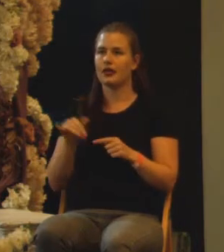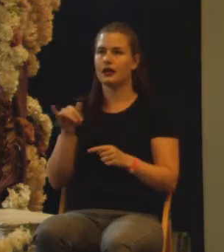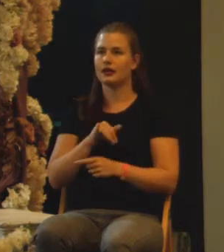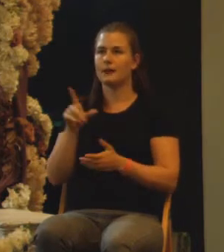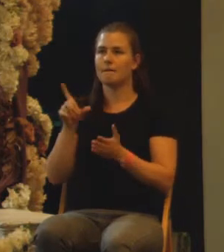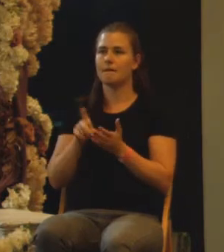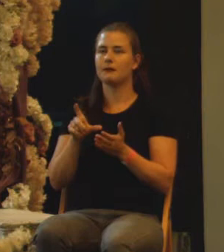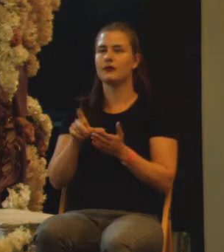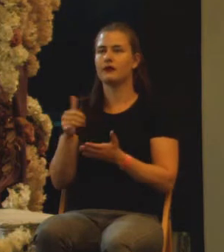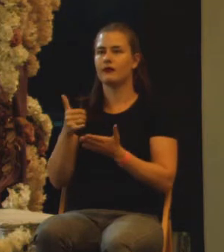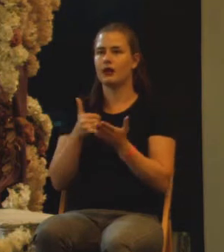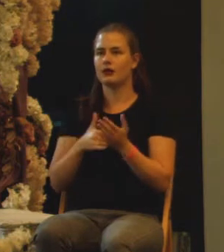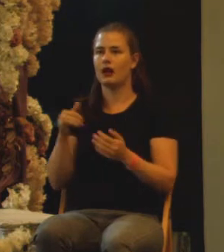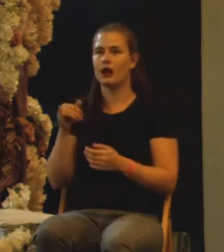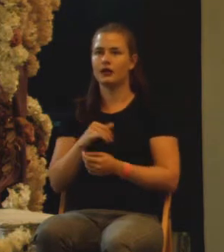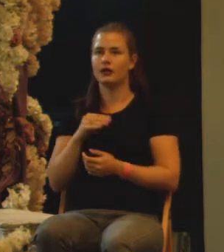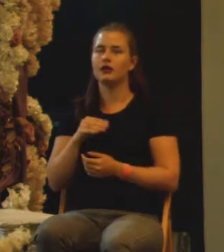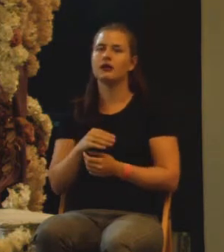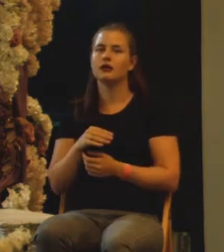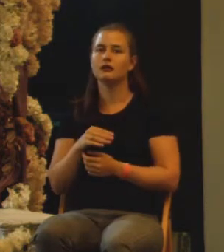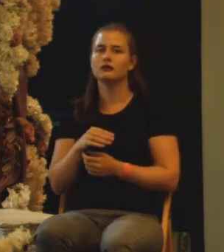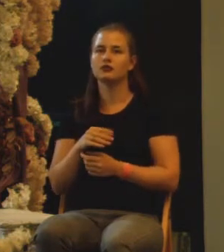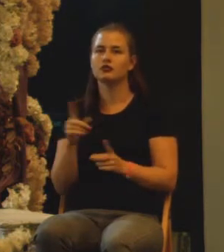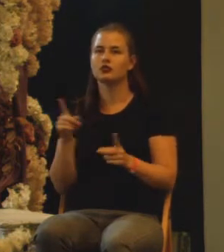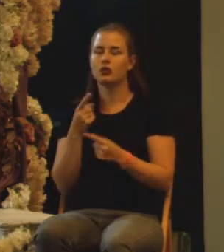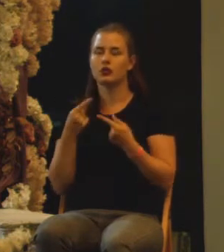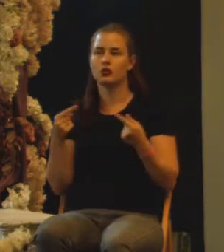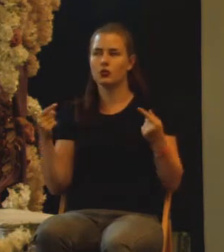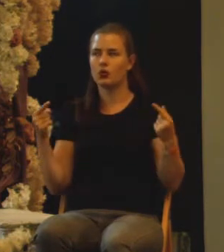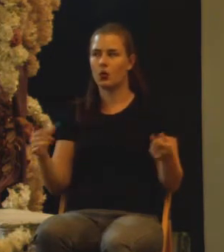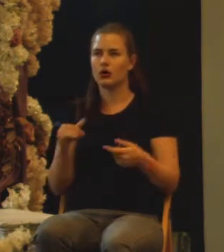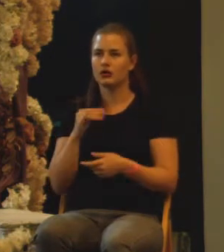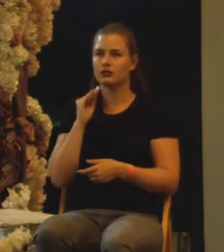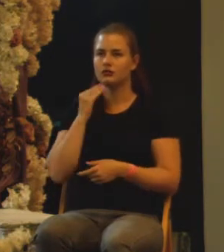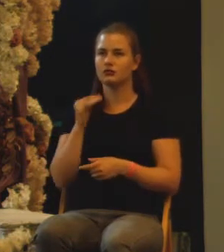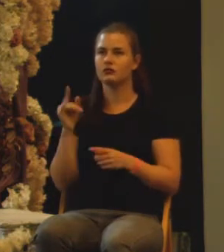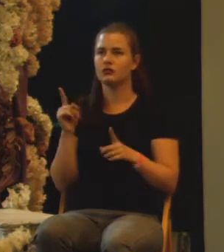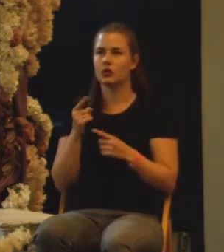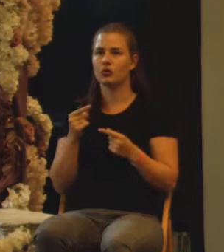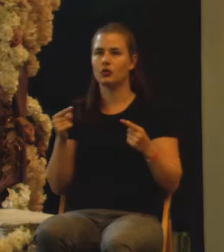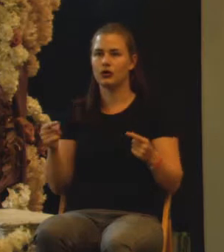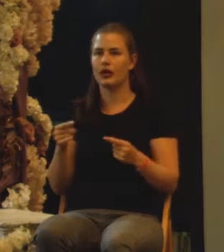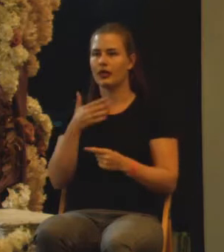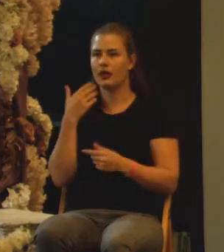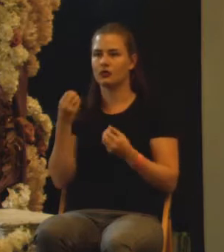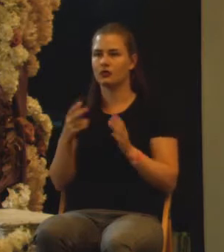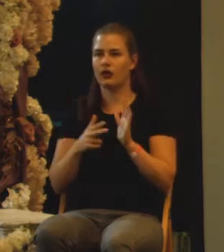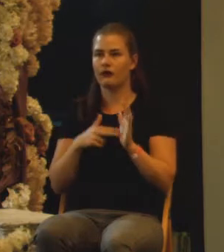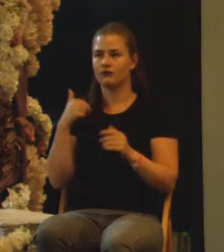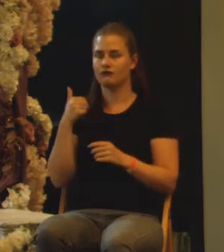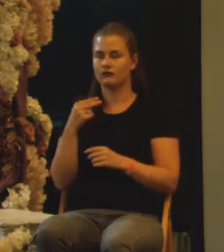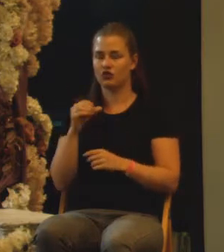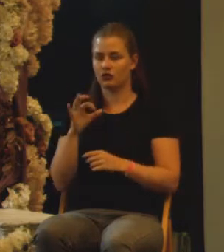и орешки, и чипсы, и что-то другое, не буду сейчас говорить, еще нет 8 часов даже. В